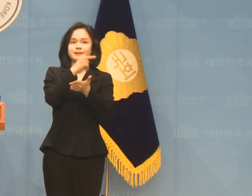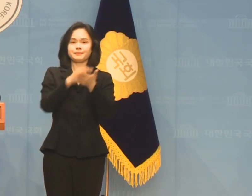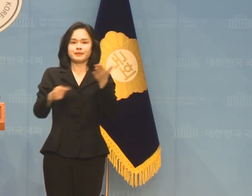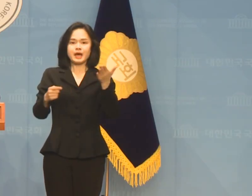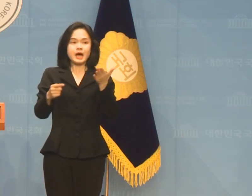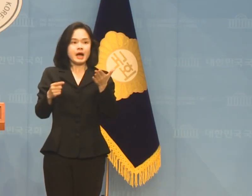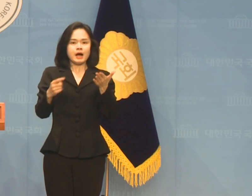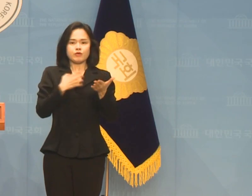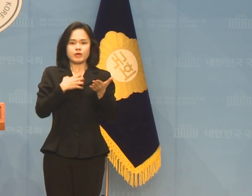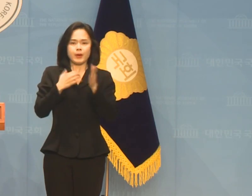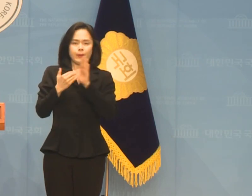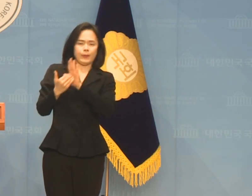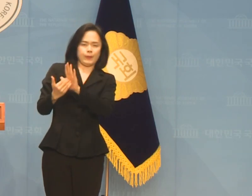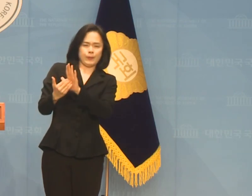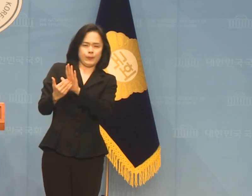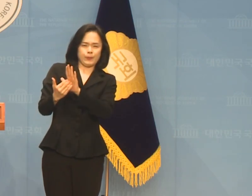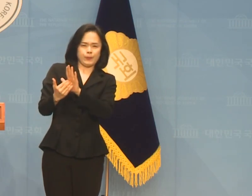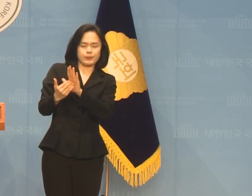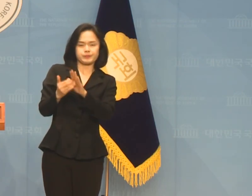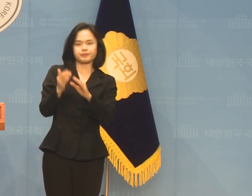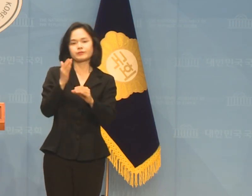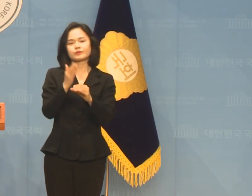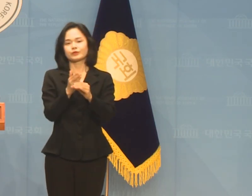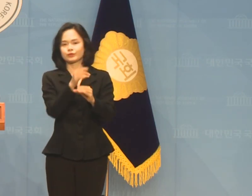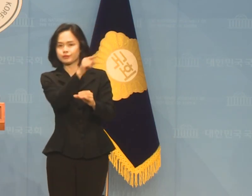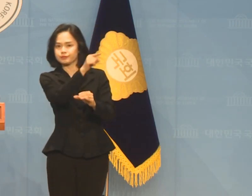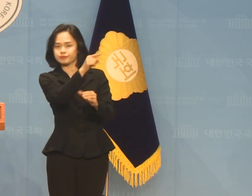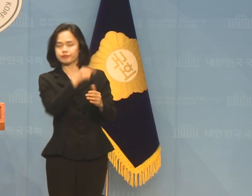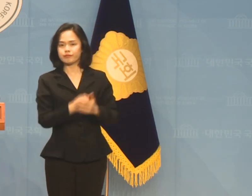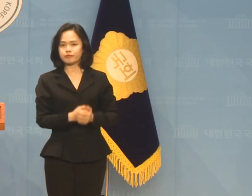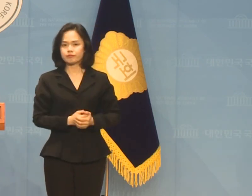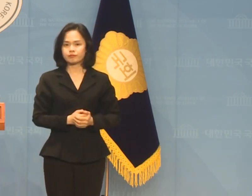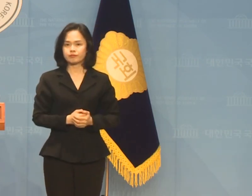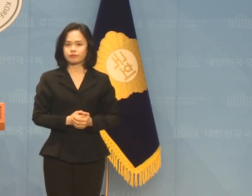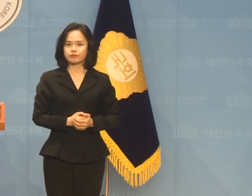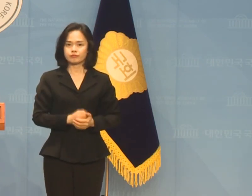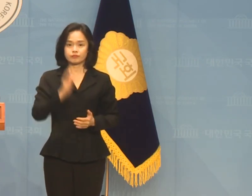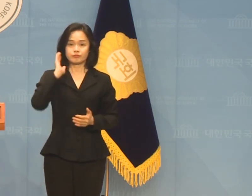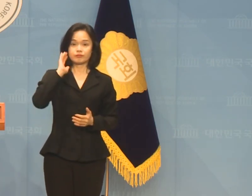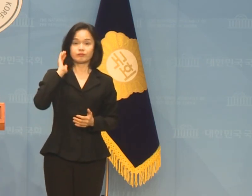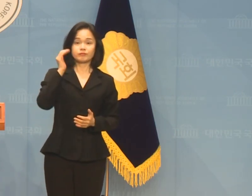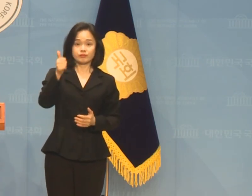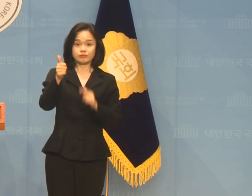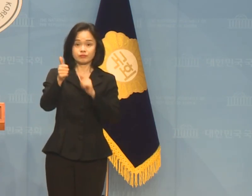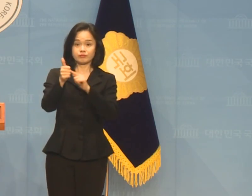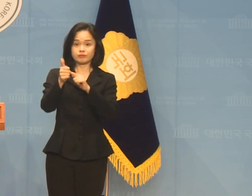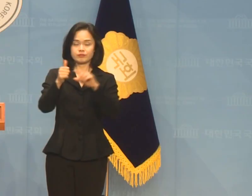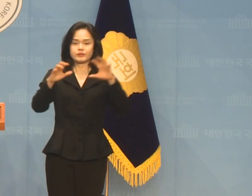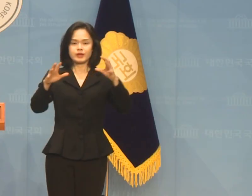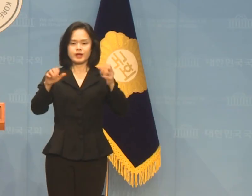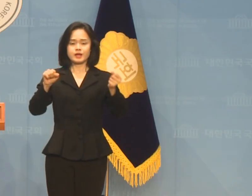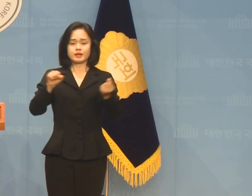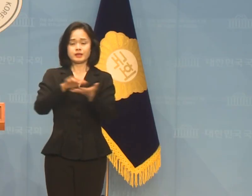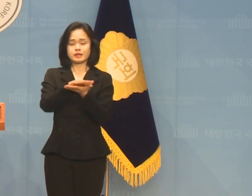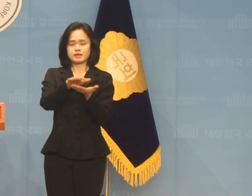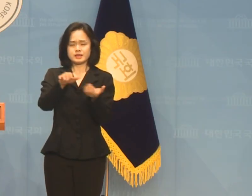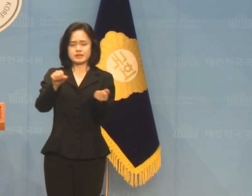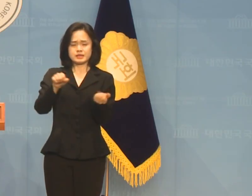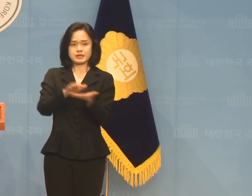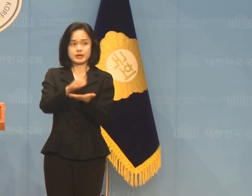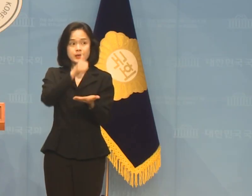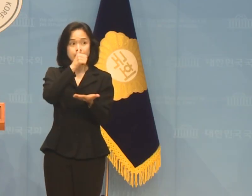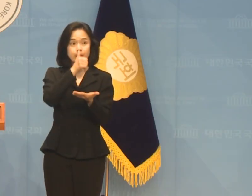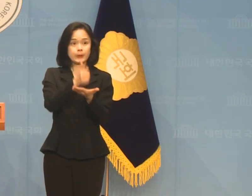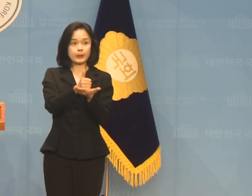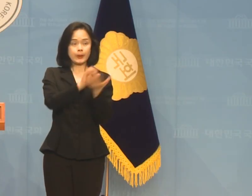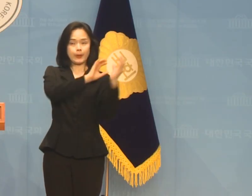체인저이기 때문입니다. 그래서 저들은 대통령에 대해 내란이라는 엉터리 프레임을